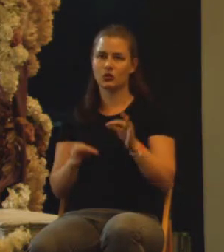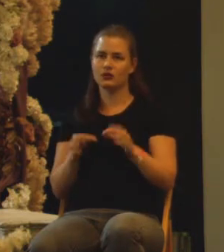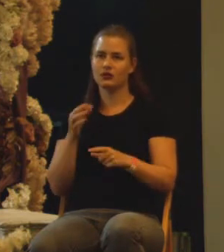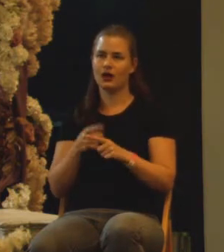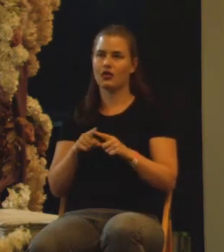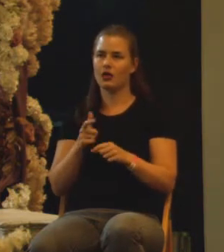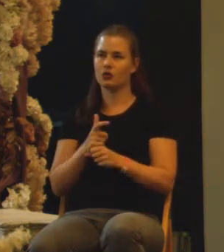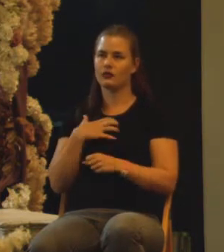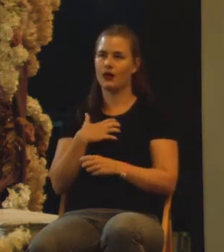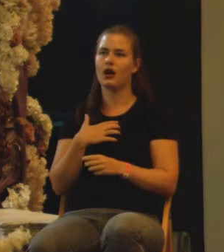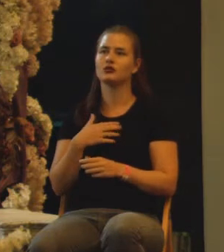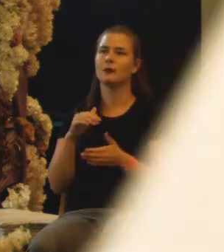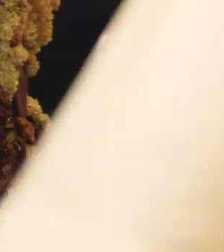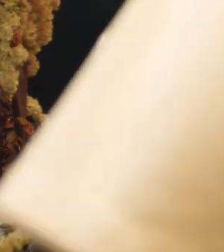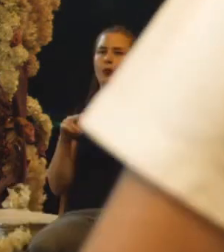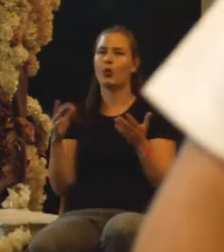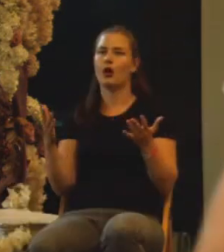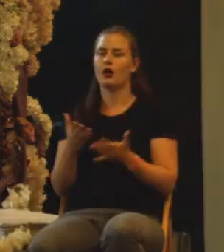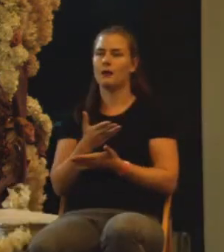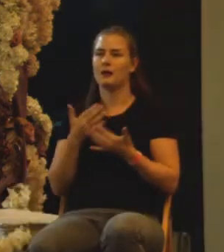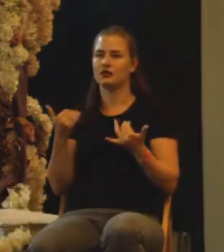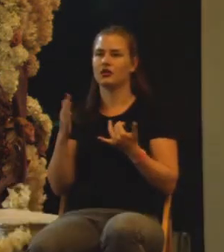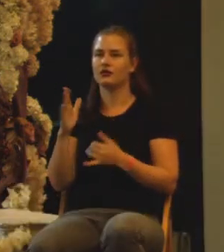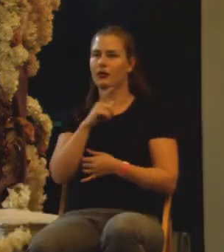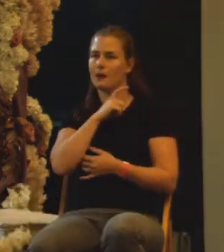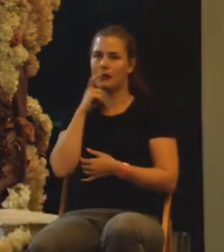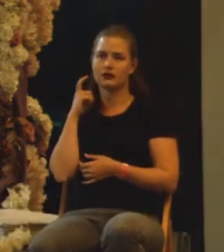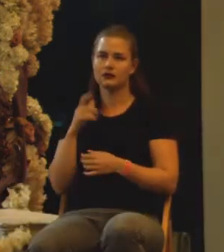Это причина, по которой мы сейчас с вами все в масках.